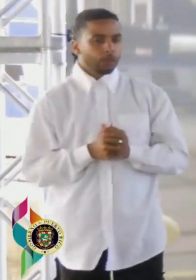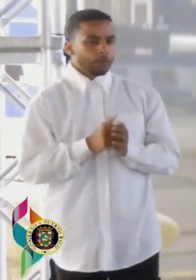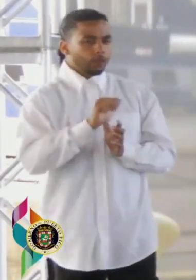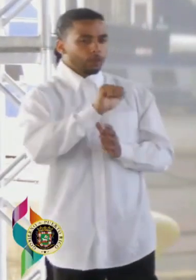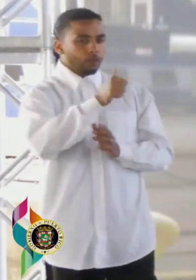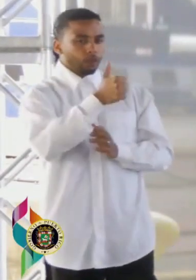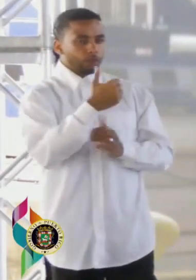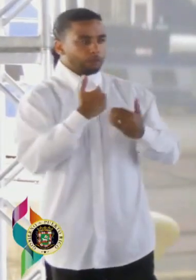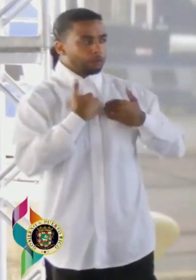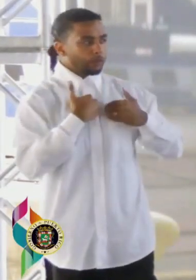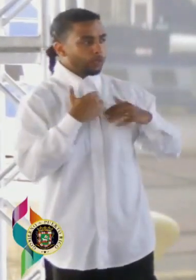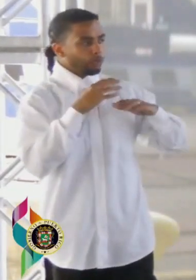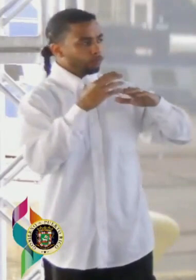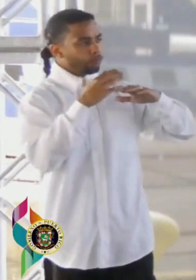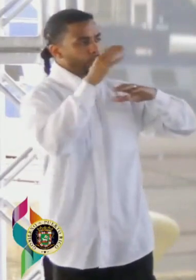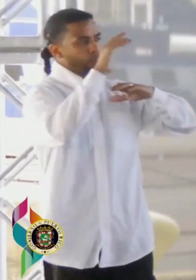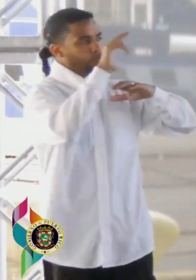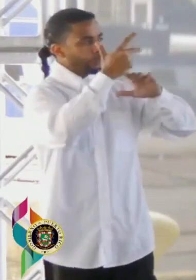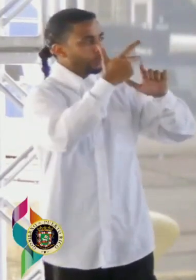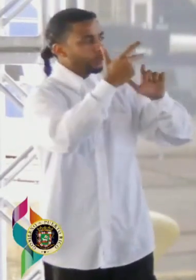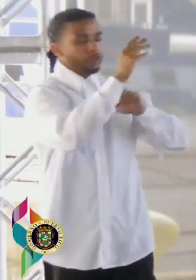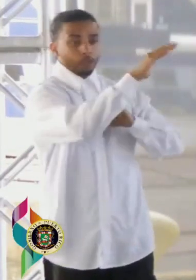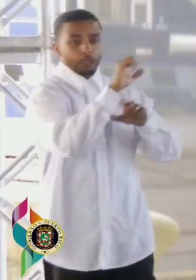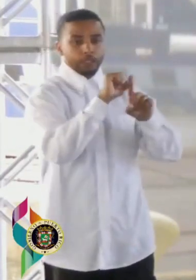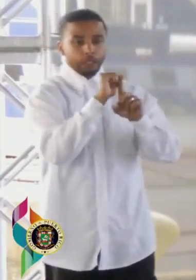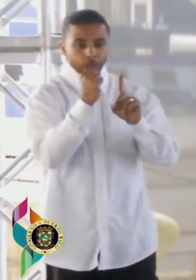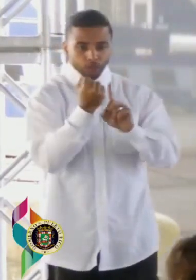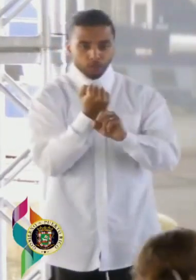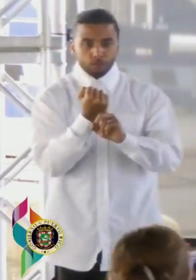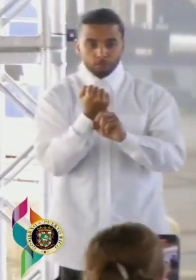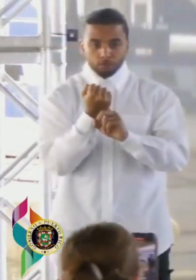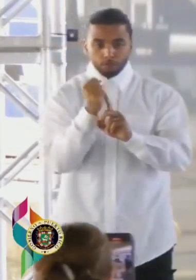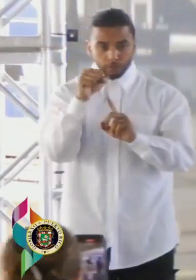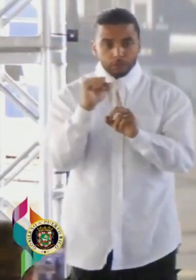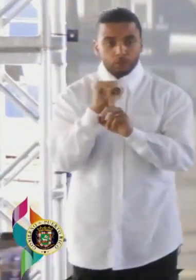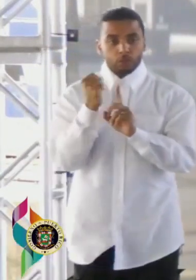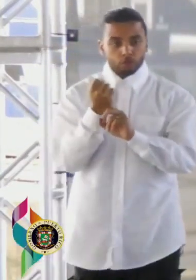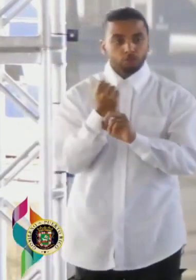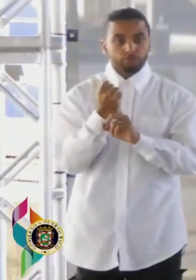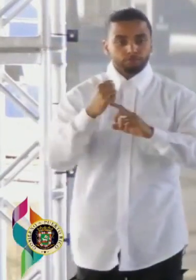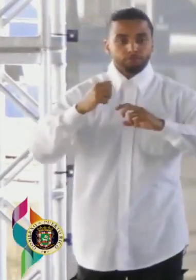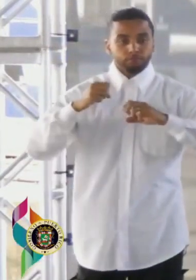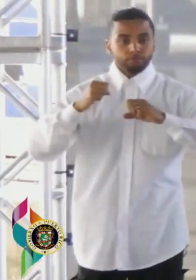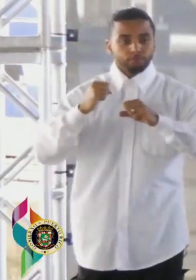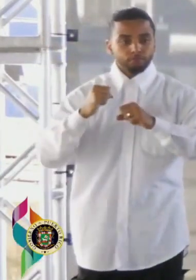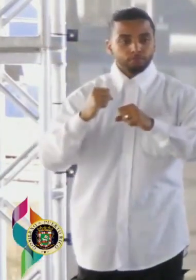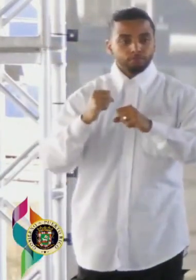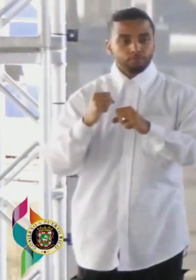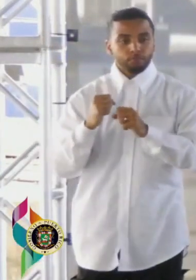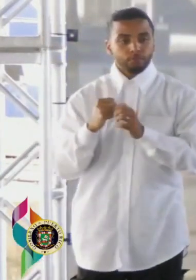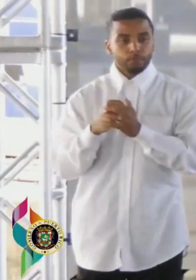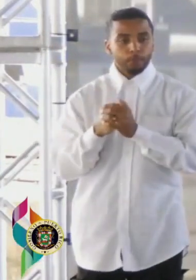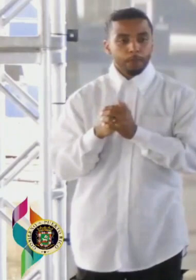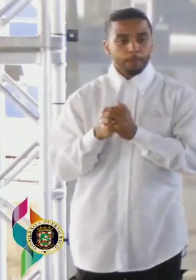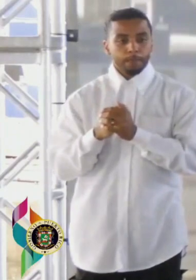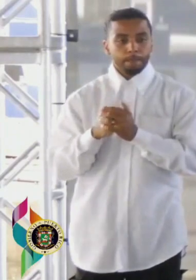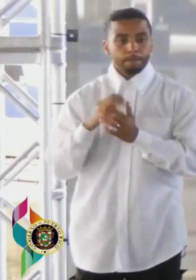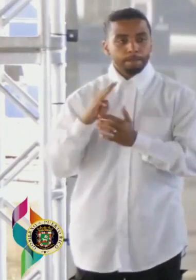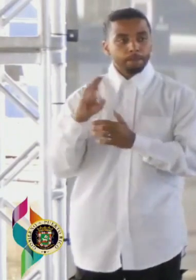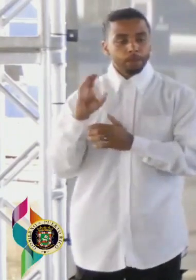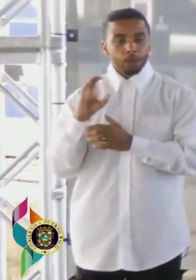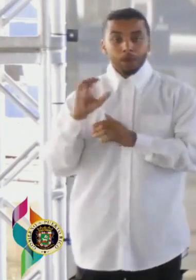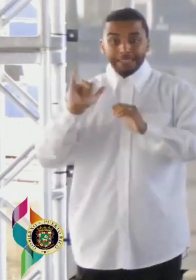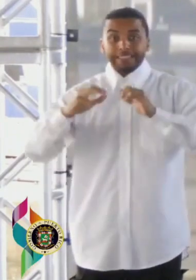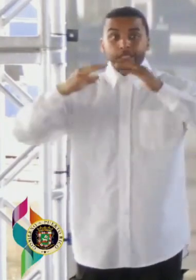ahí y entonces ante la situación verdad el deterior de la infraestructura trailer Bridge yo puedo hablar un poquito más construyó esta rampa donde